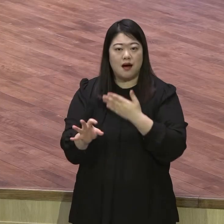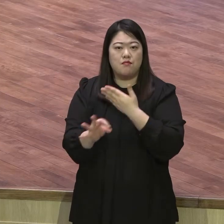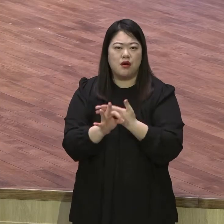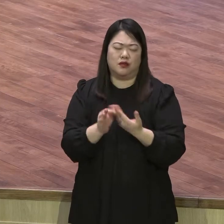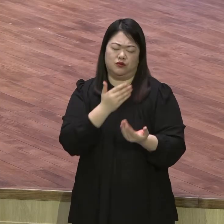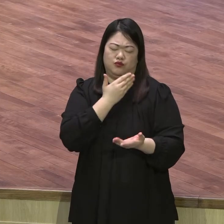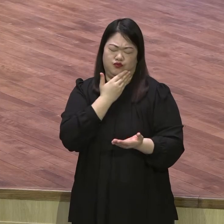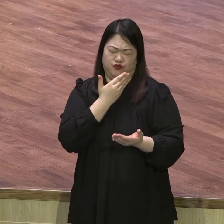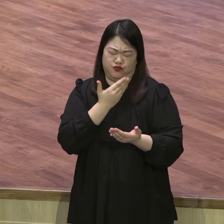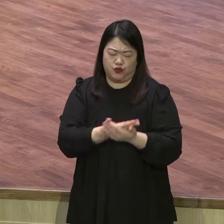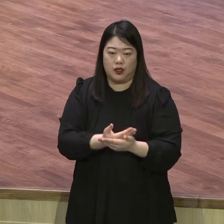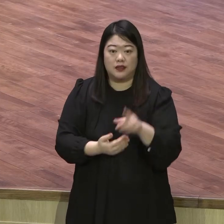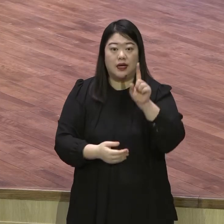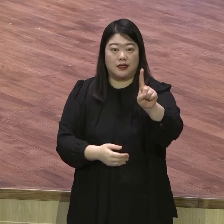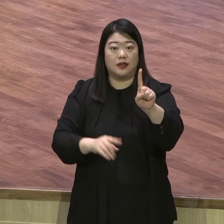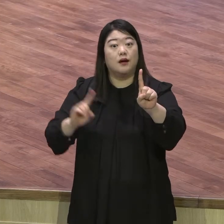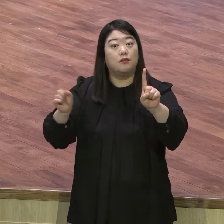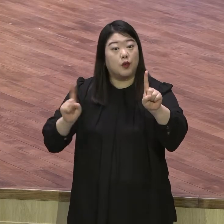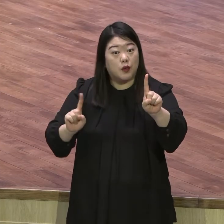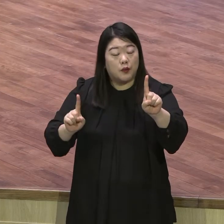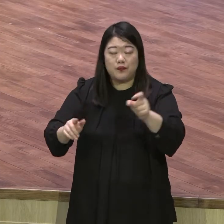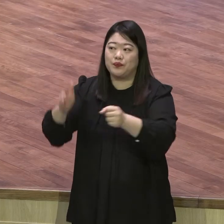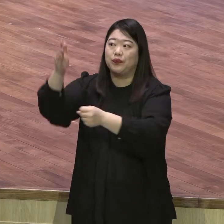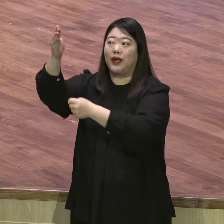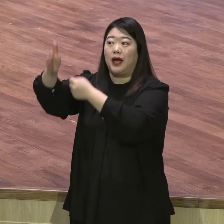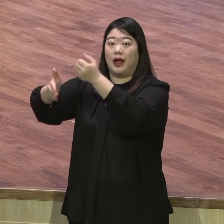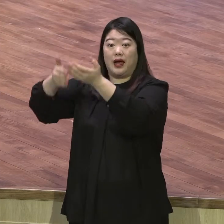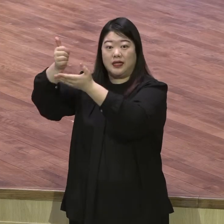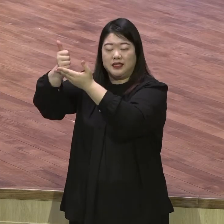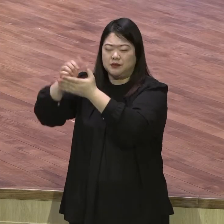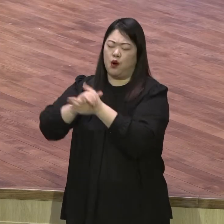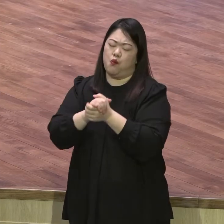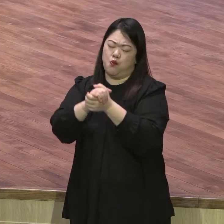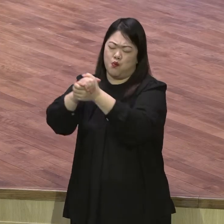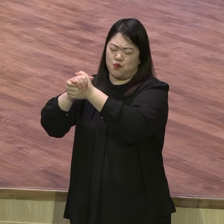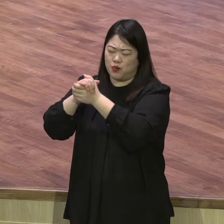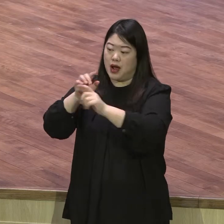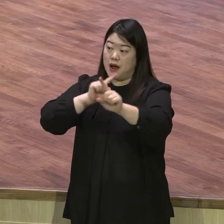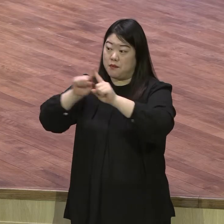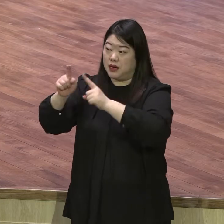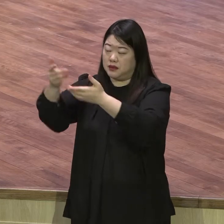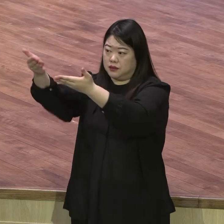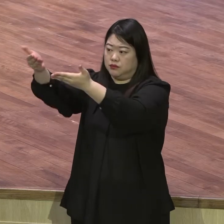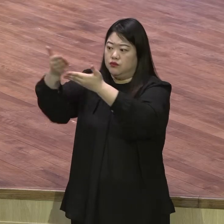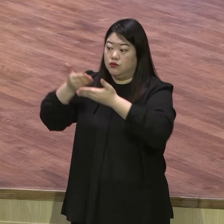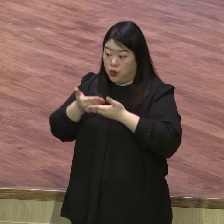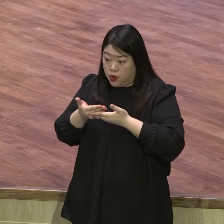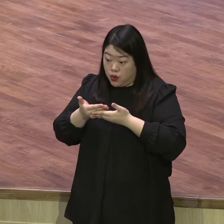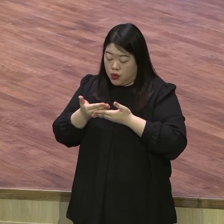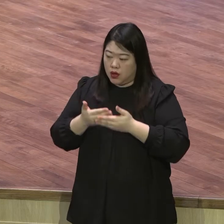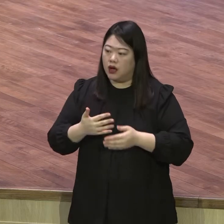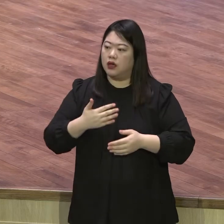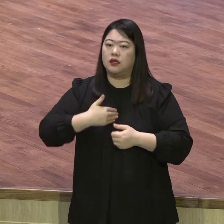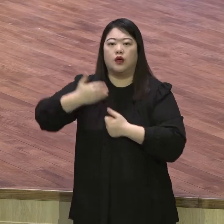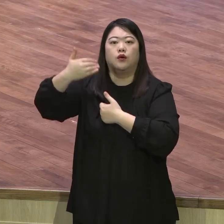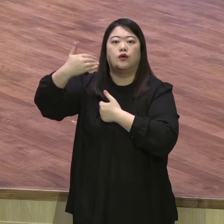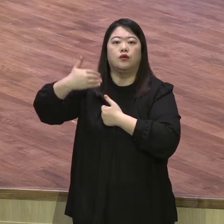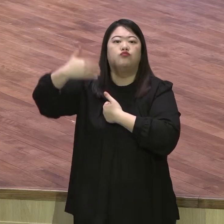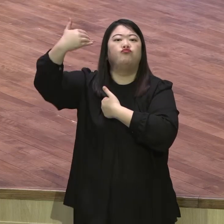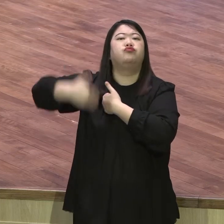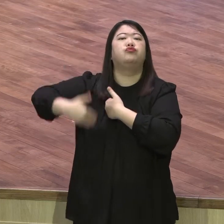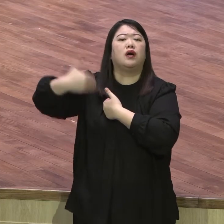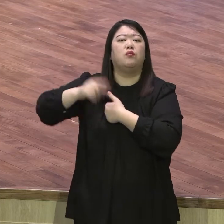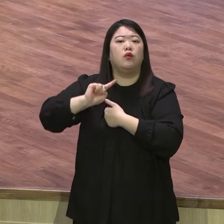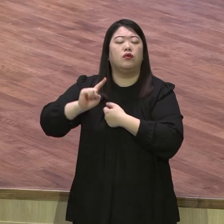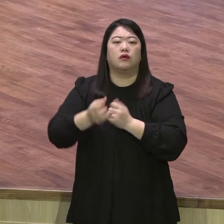수 있어요. 그것이 바로 하나님께서 화목하게 하는 말씀을 뭐요? 우리에게 부탁했다 그랬어요.